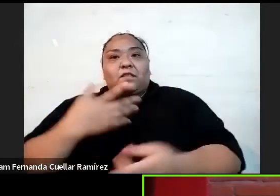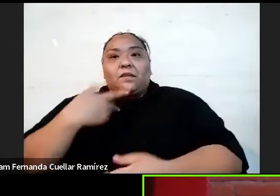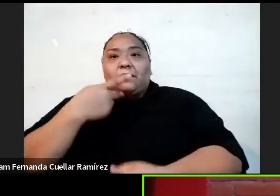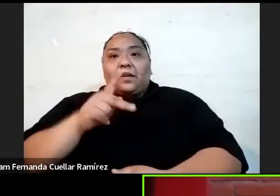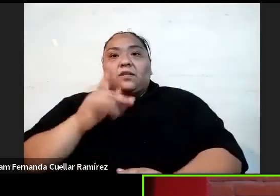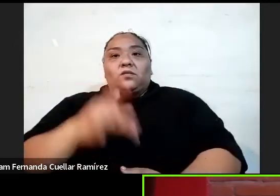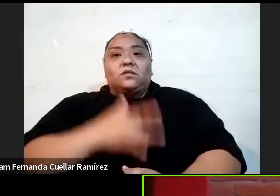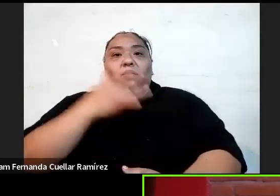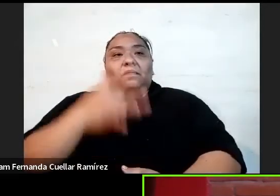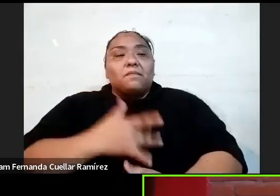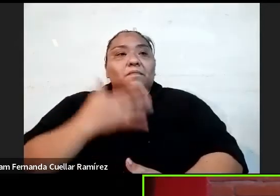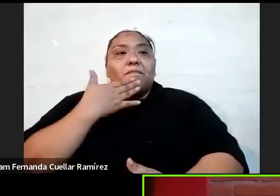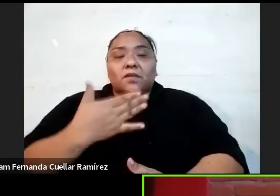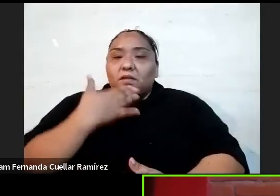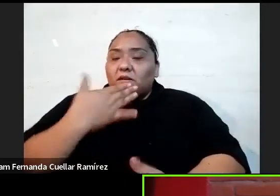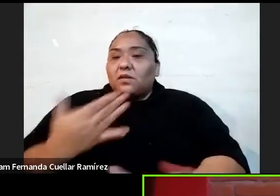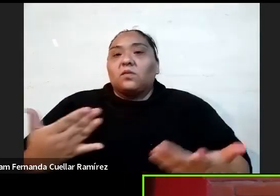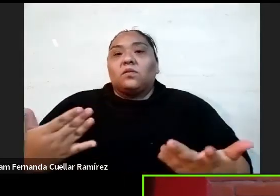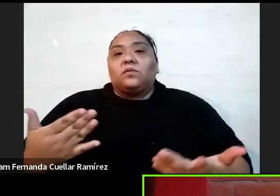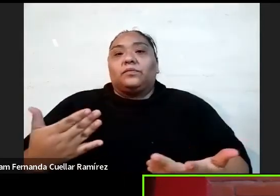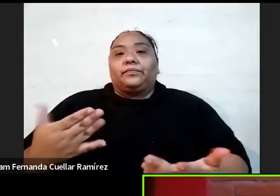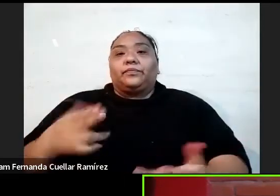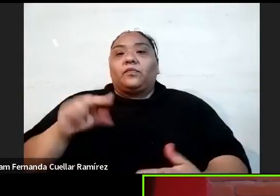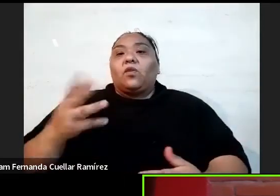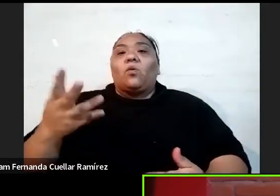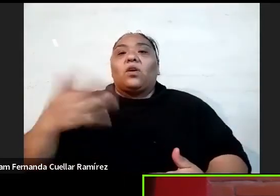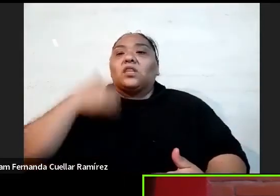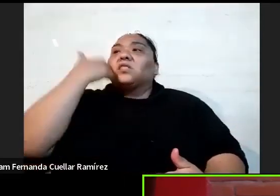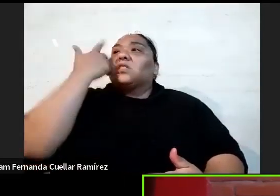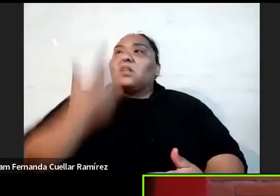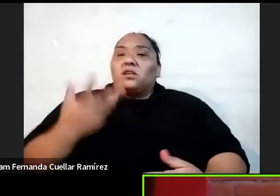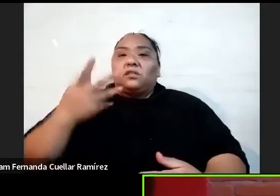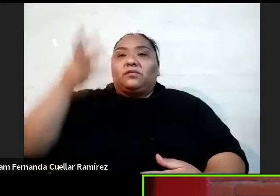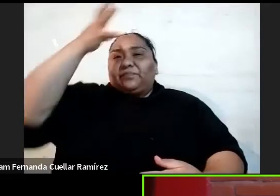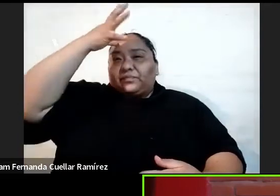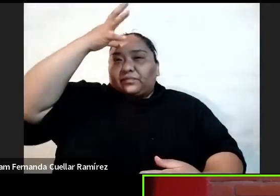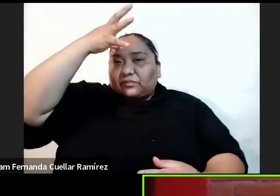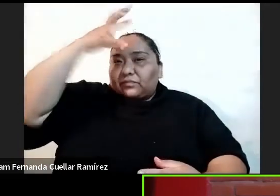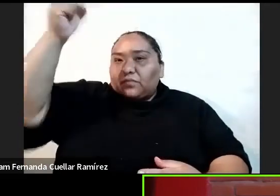sentido de que tenía, no que tenía, sino que quería descontextualizar